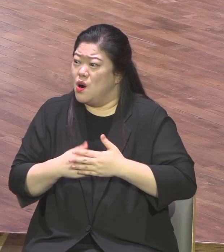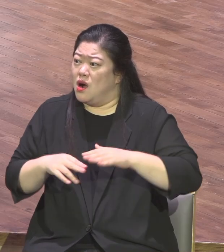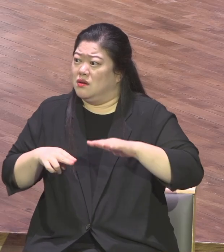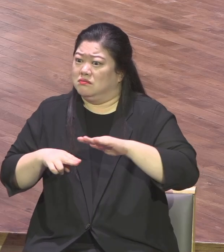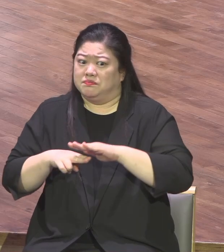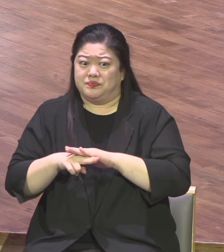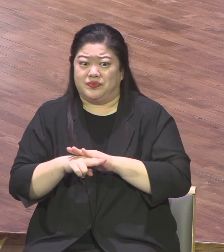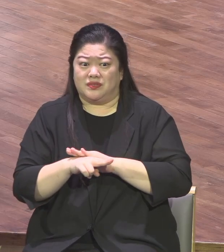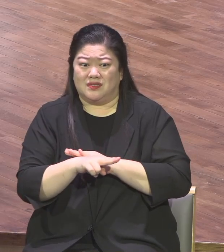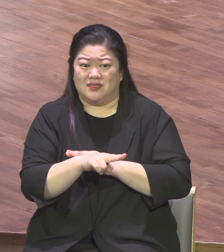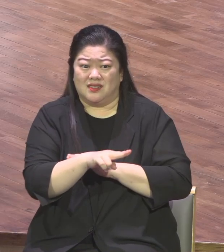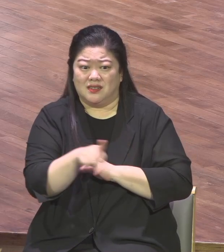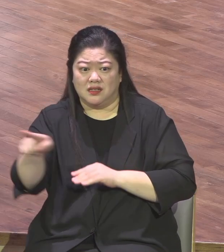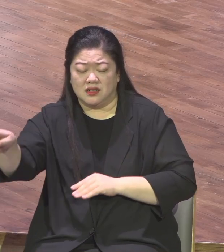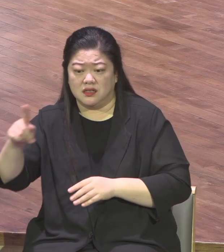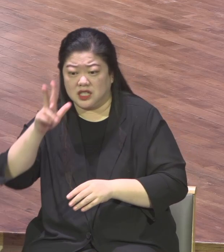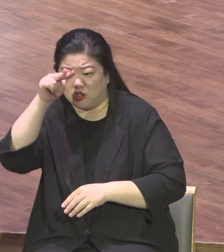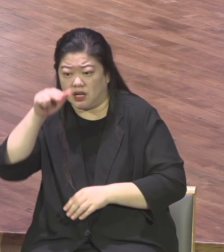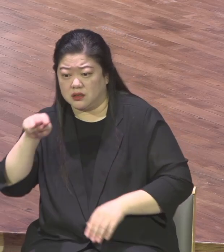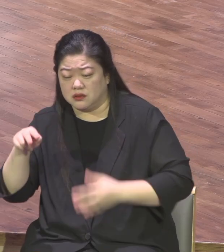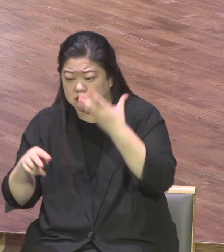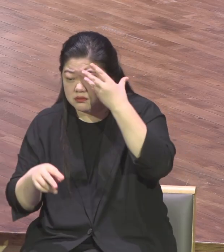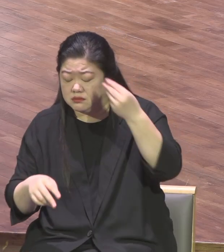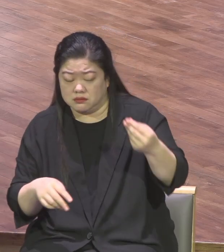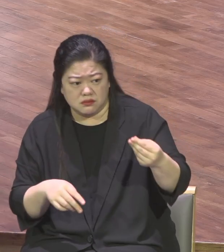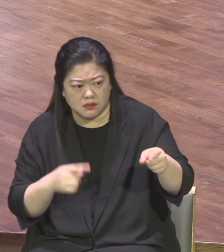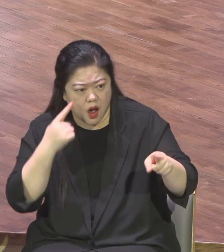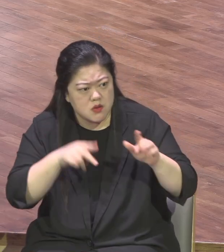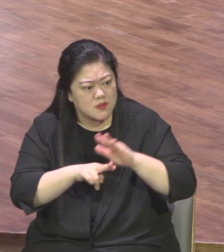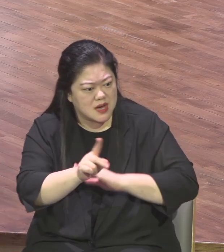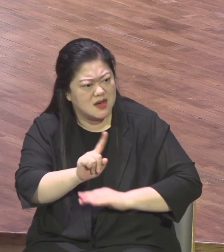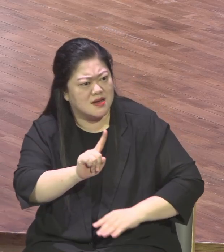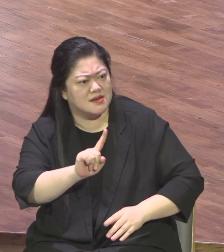이게. 그냥 가만 오면 될 긴데 바보들 지금까지.